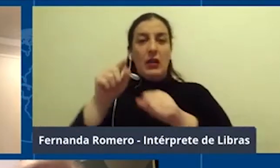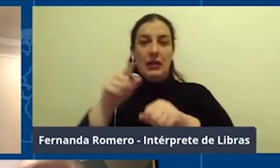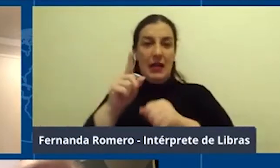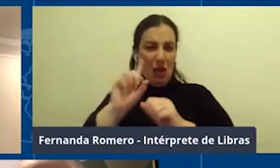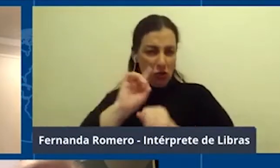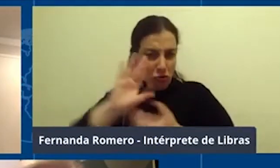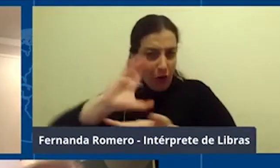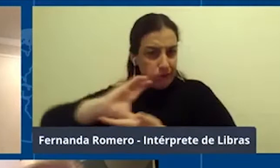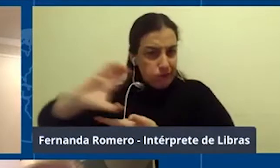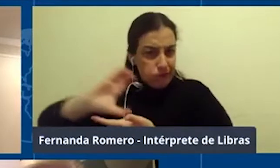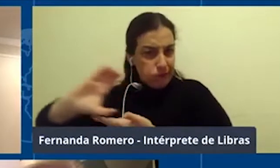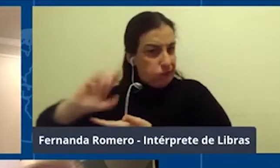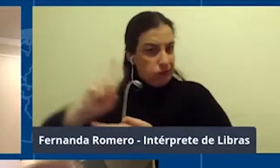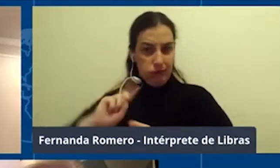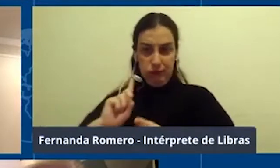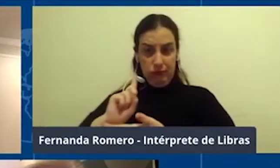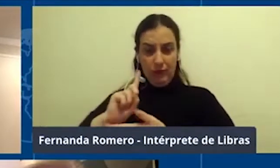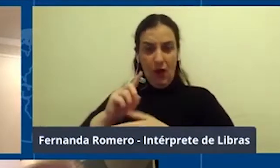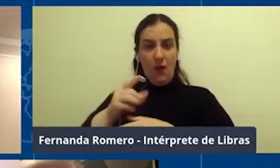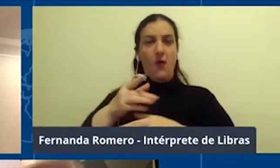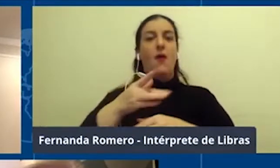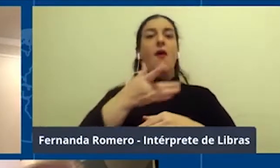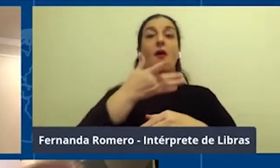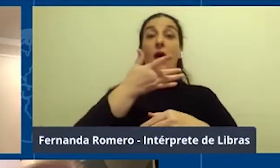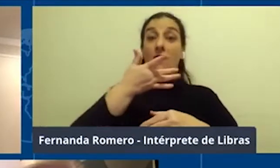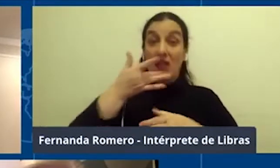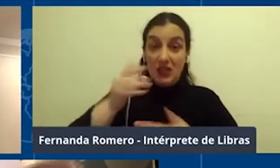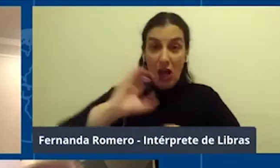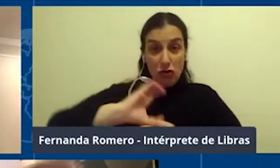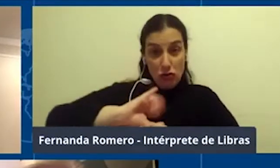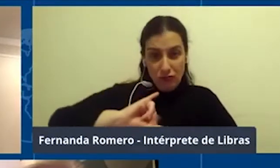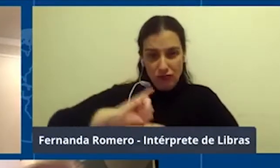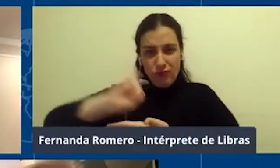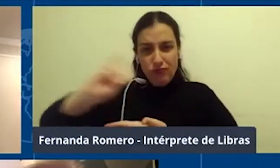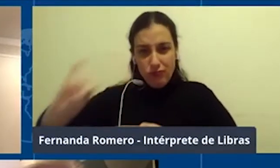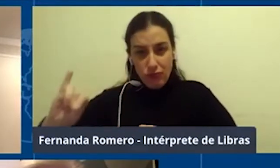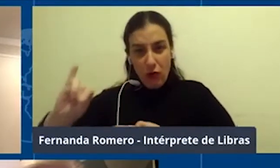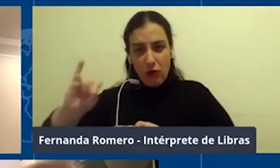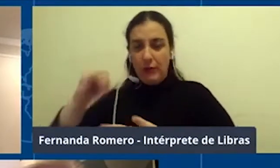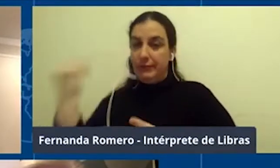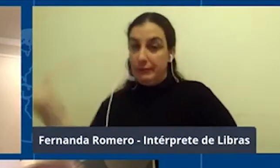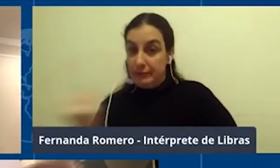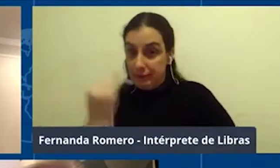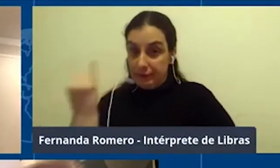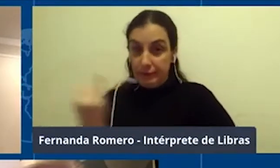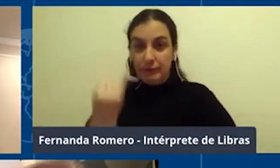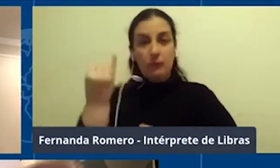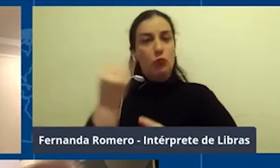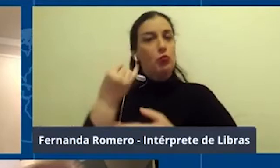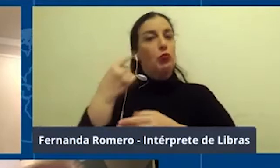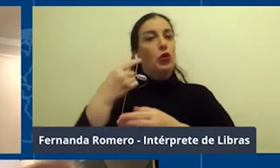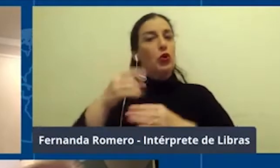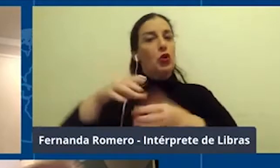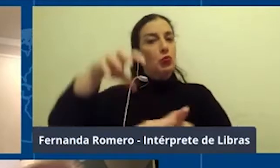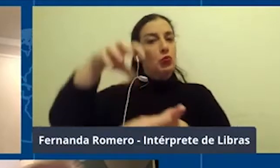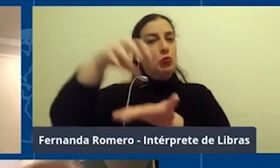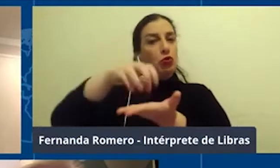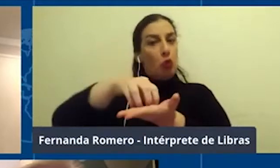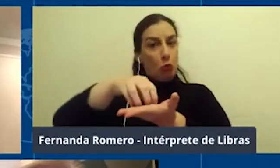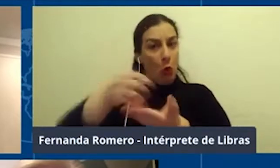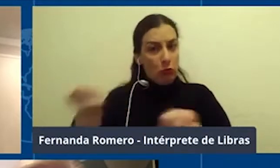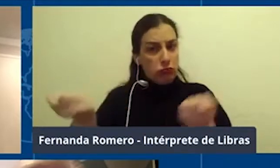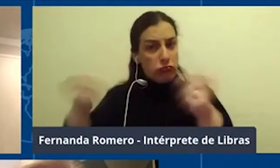exportações. A facilidade para importar é um fator extremamente importante para um setor produtivo que queira